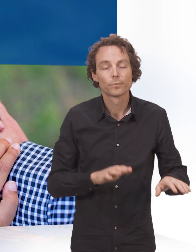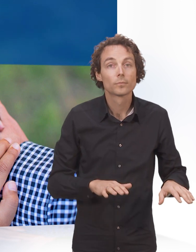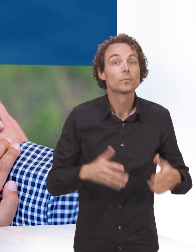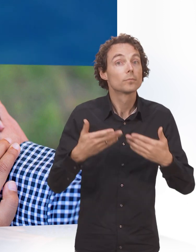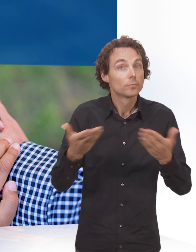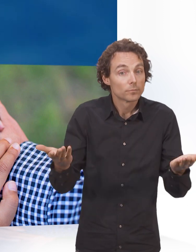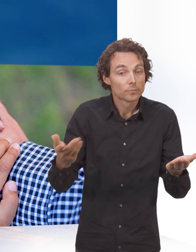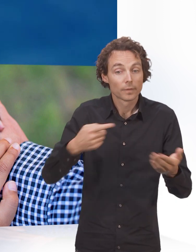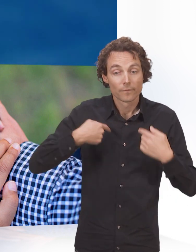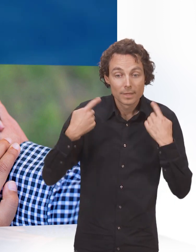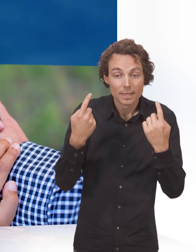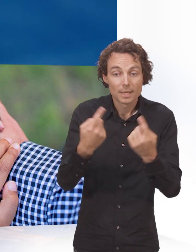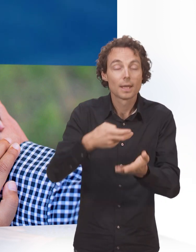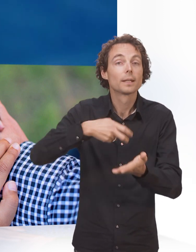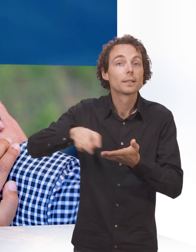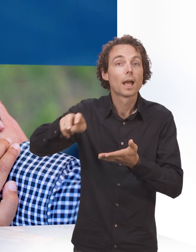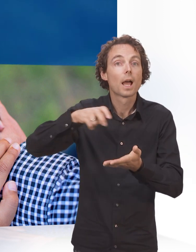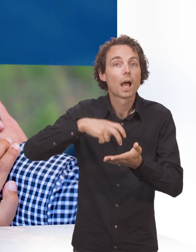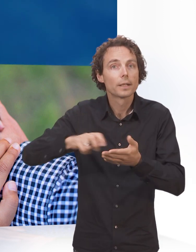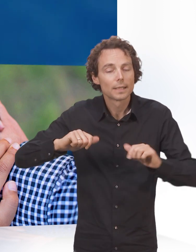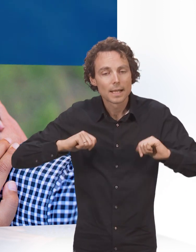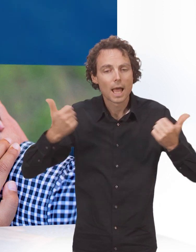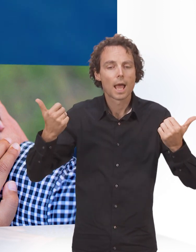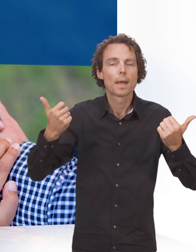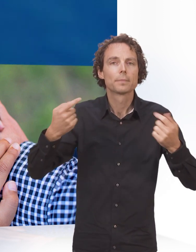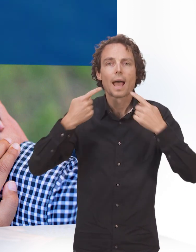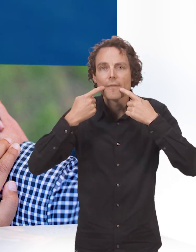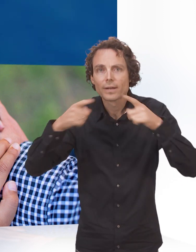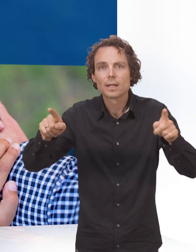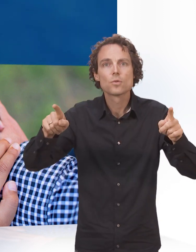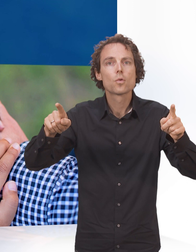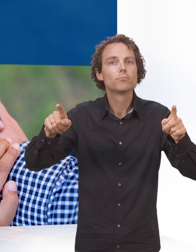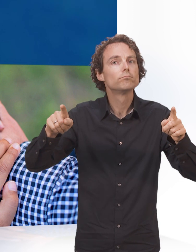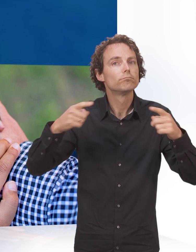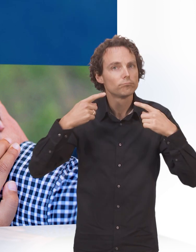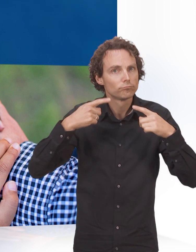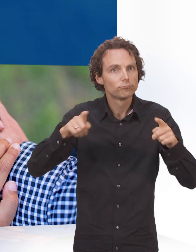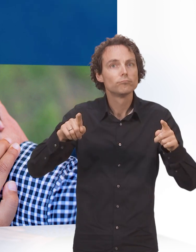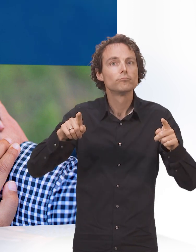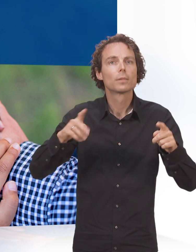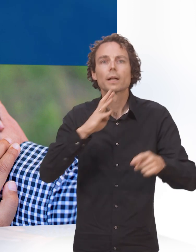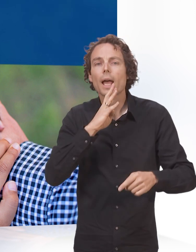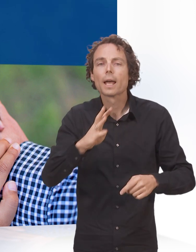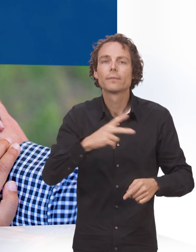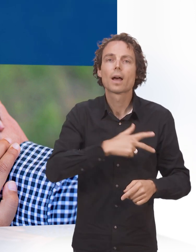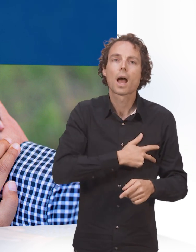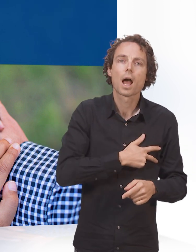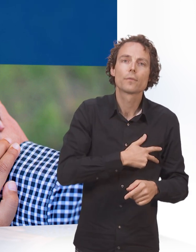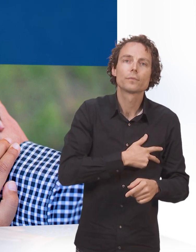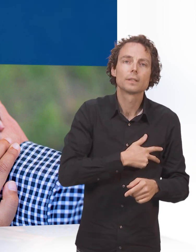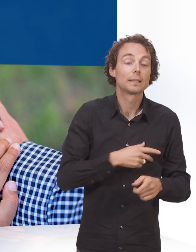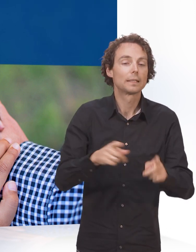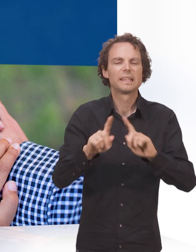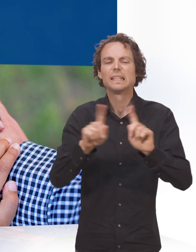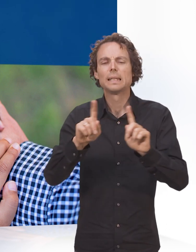Nun gehen wir und leben das Evangelium, reden